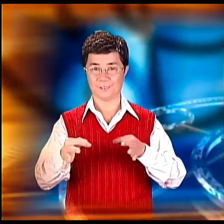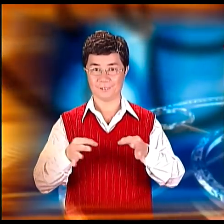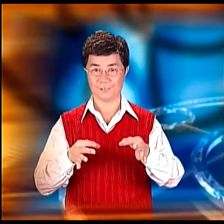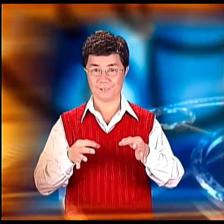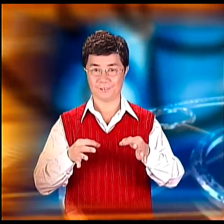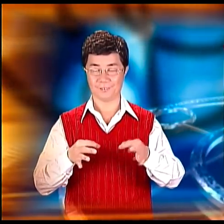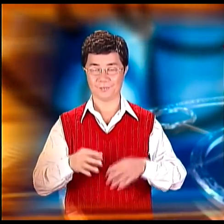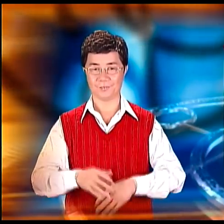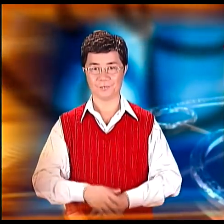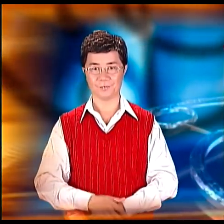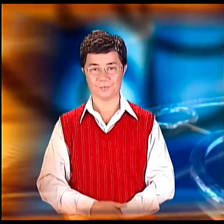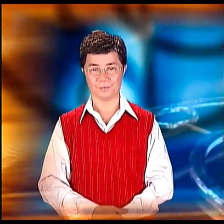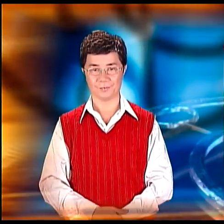是便利商店的笔法。